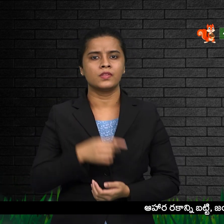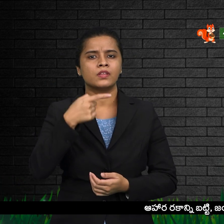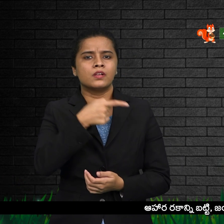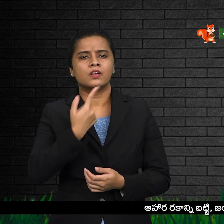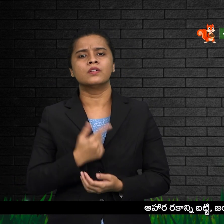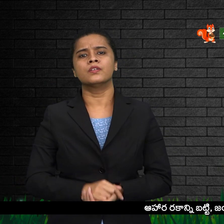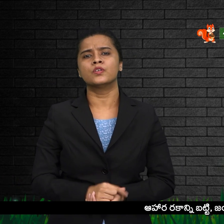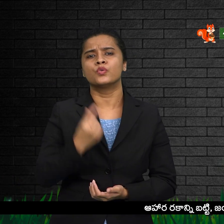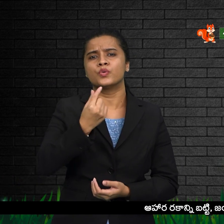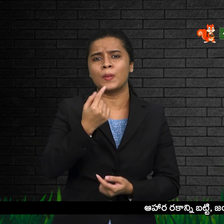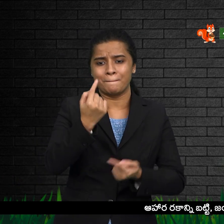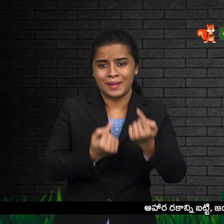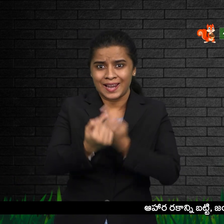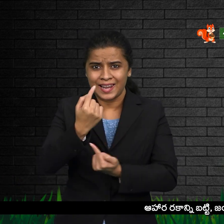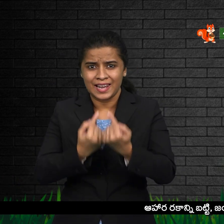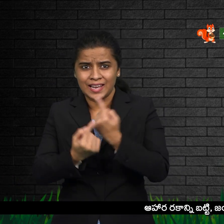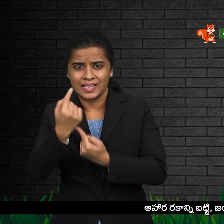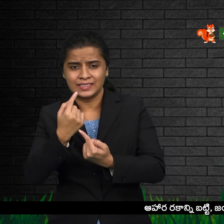వర్గీకరించవచ్చు.